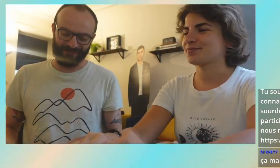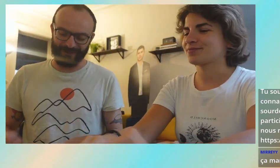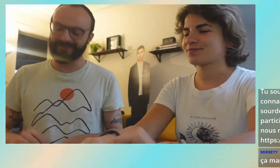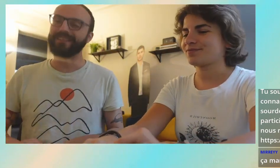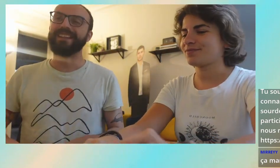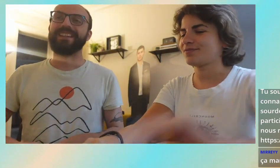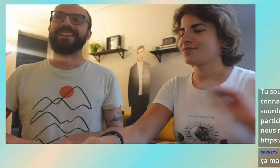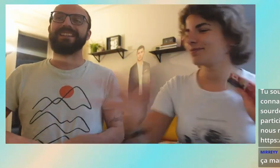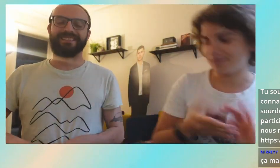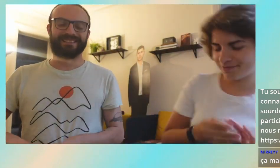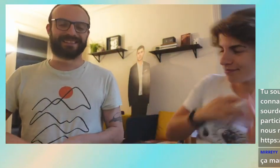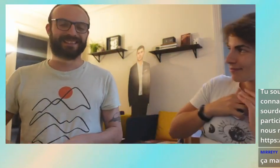plaît.